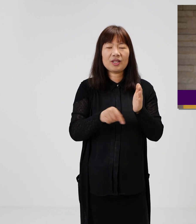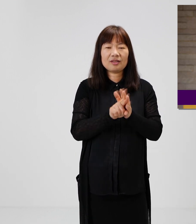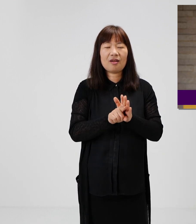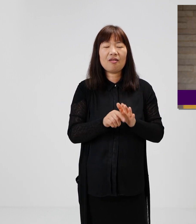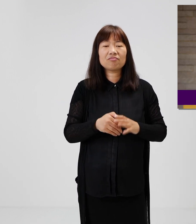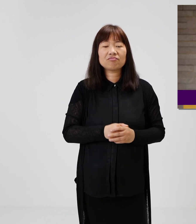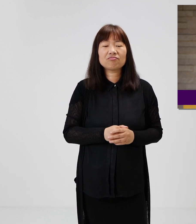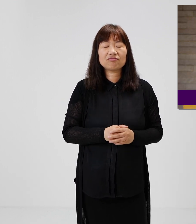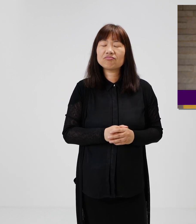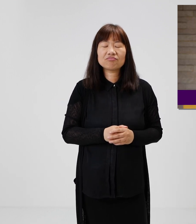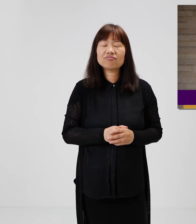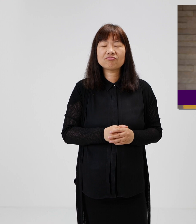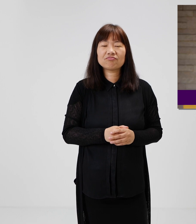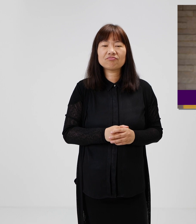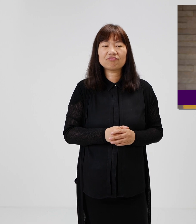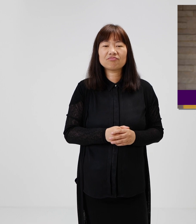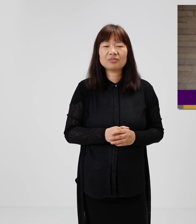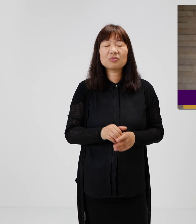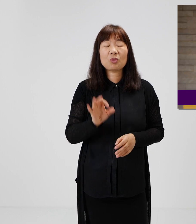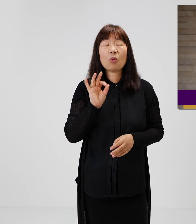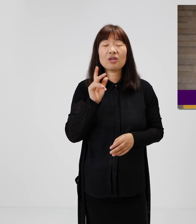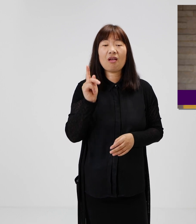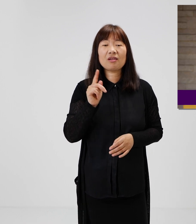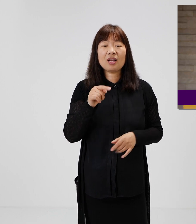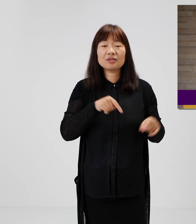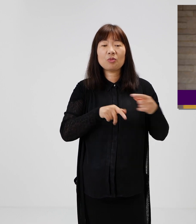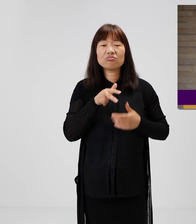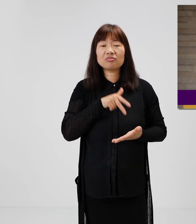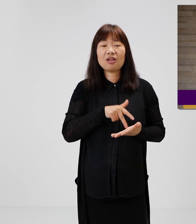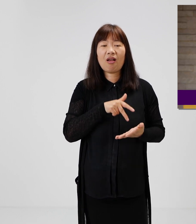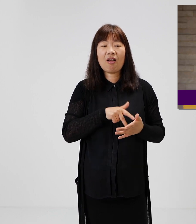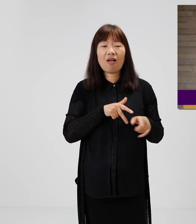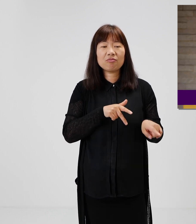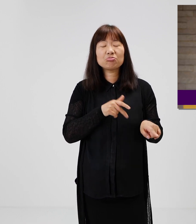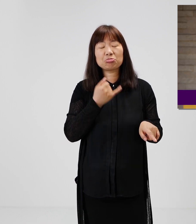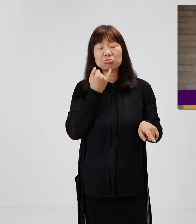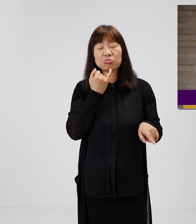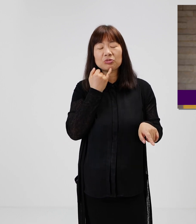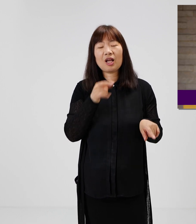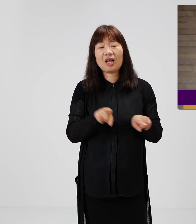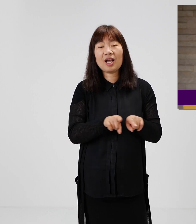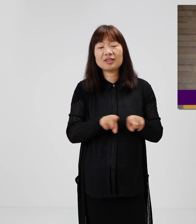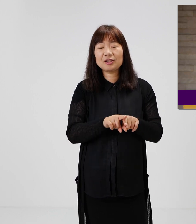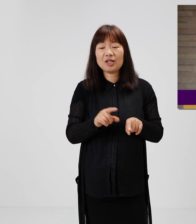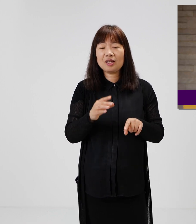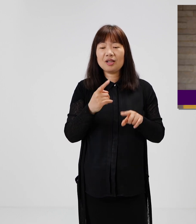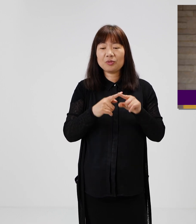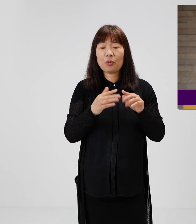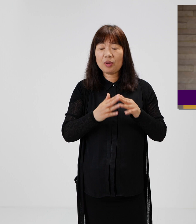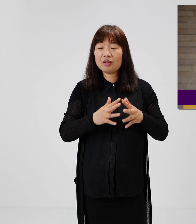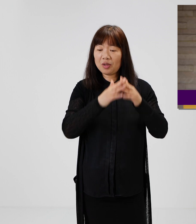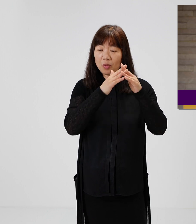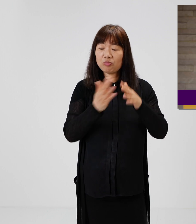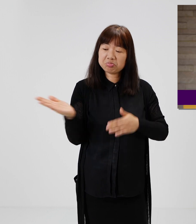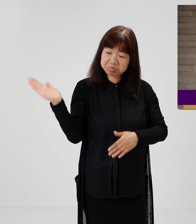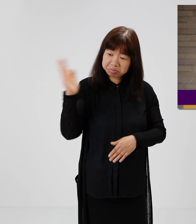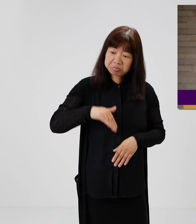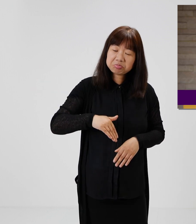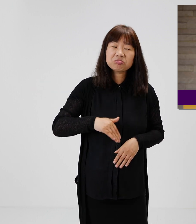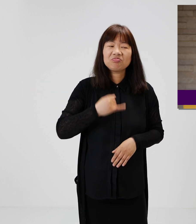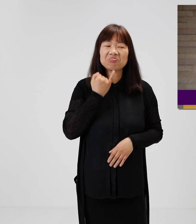타협하면 돼요. 그래, 정치적으로 뭐 좋은 게 아니야? 같이 성전 지읍시다.